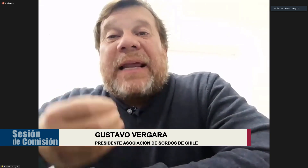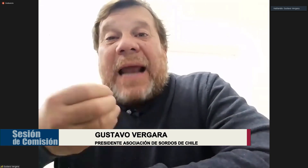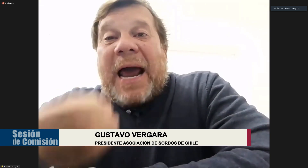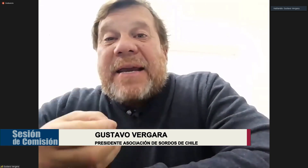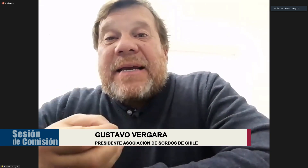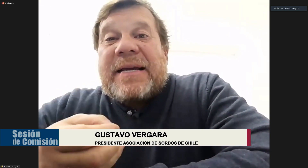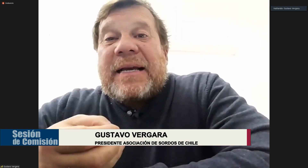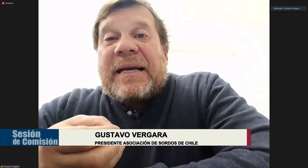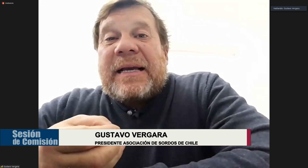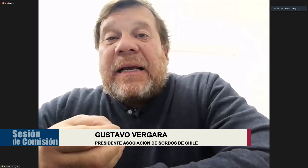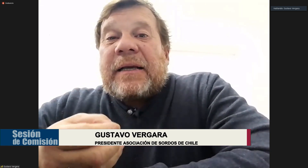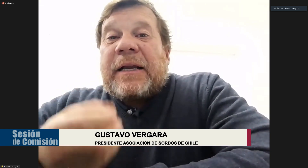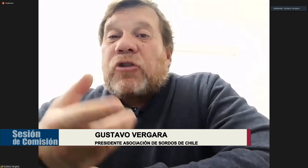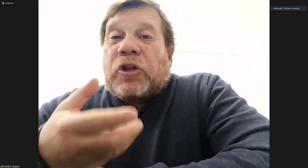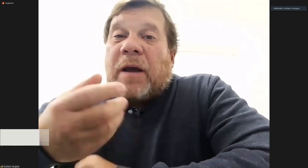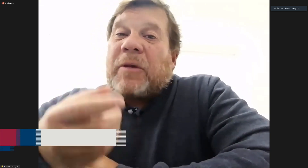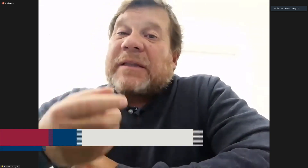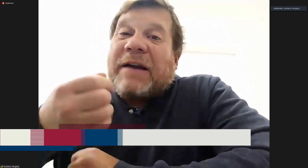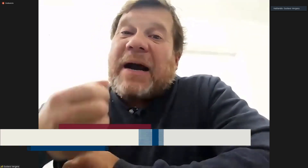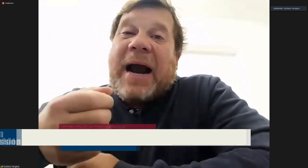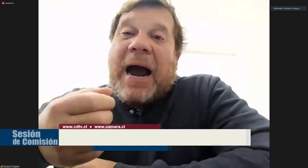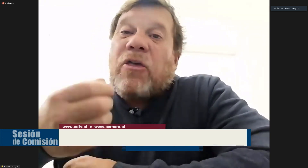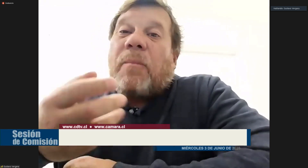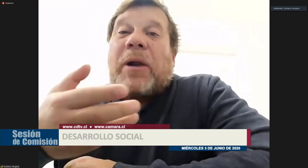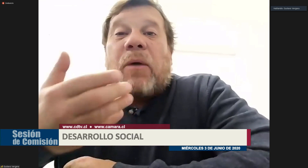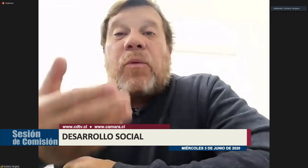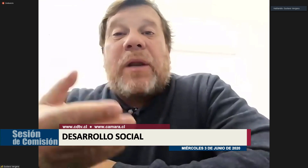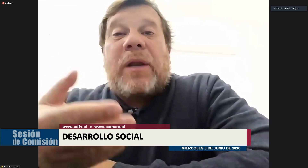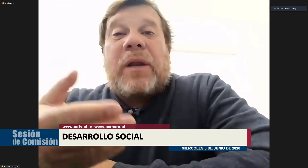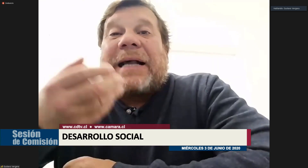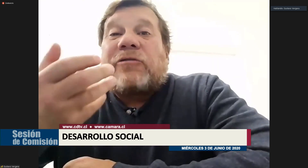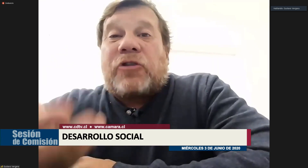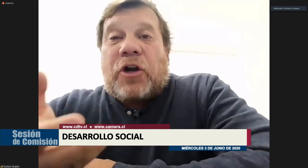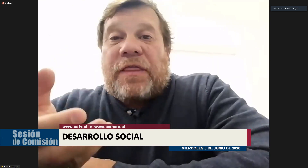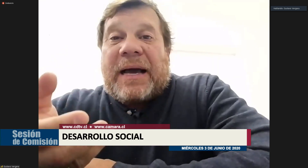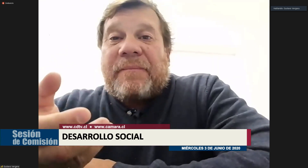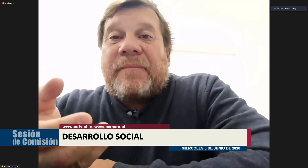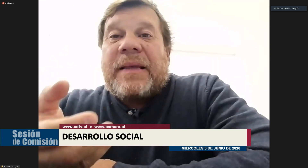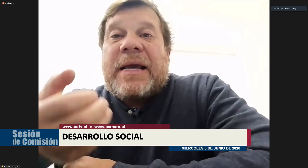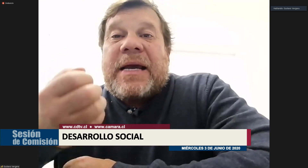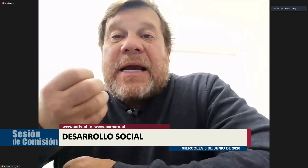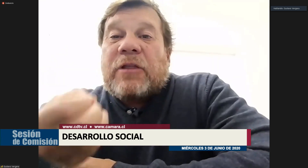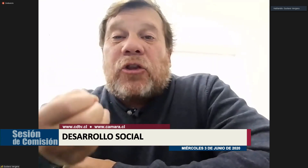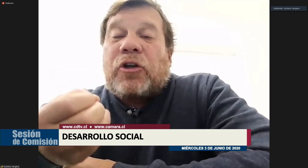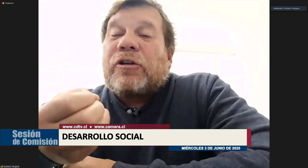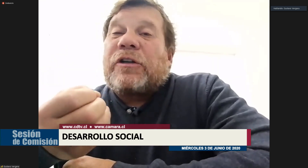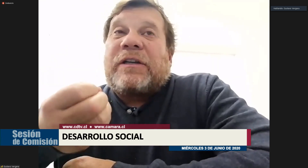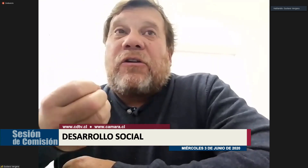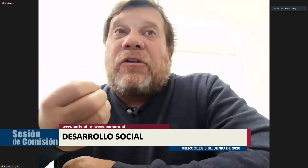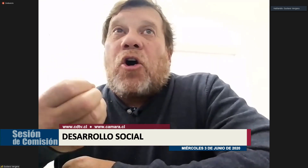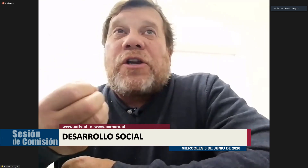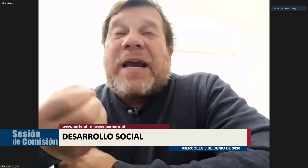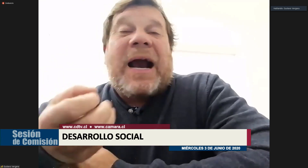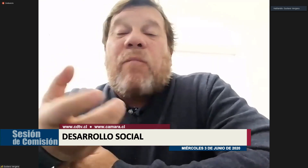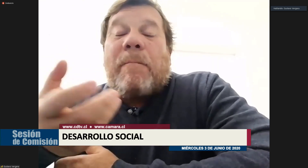ley que nosotros hemos trabajado por la comunidad de personas sordas. Esto no llega a buen